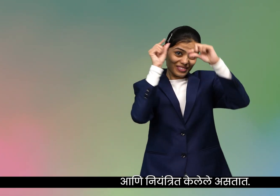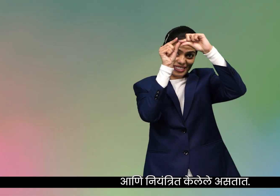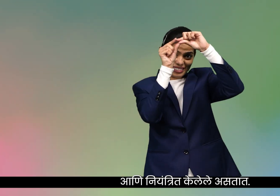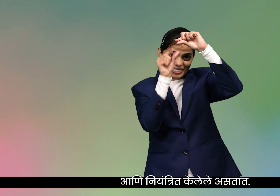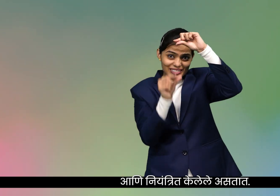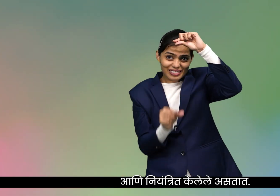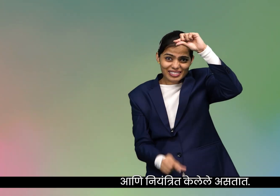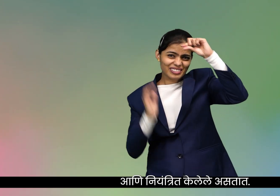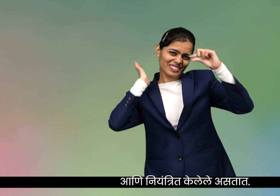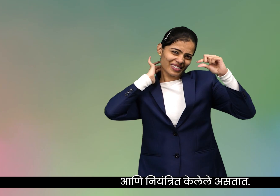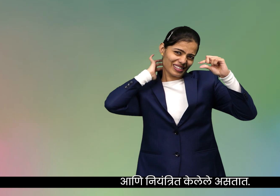आणि नियंत्रित केलेले असतात.